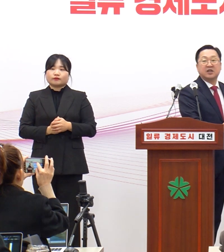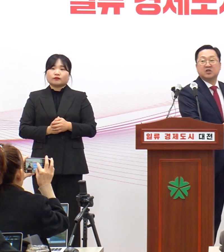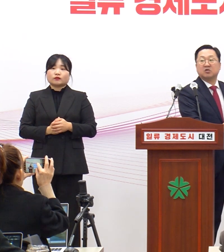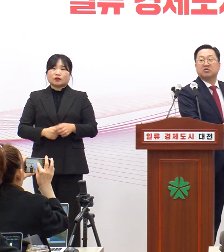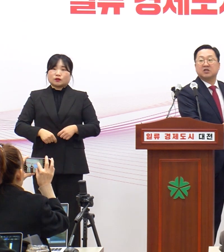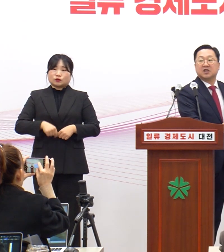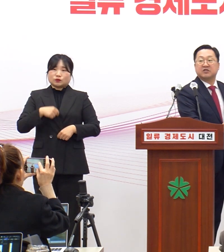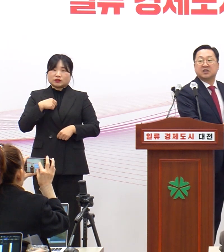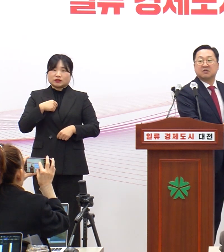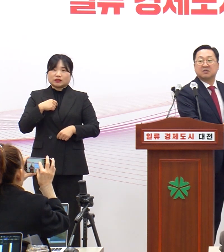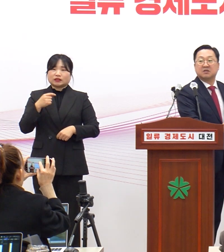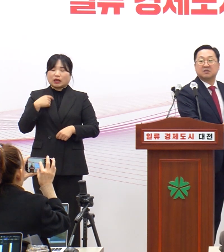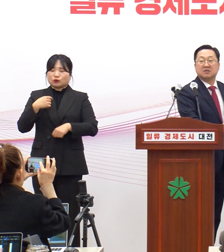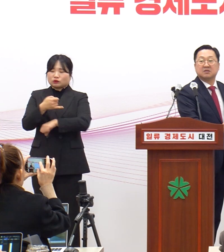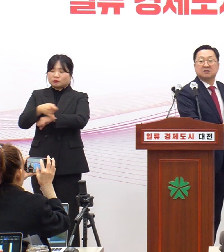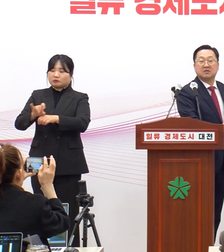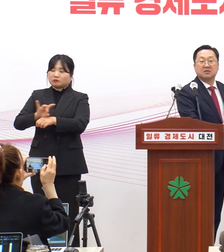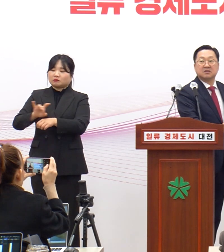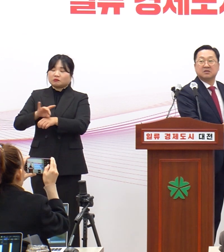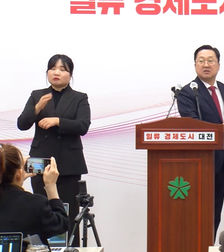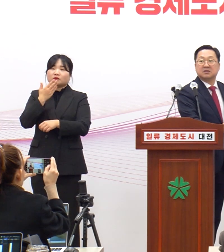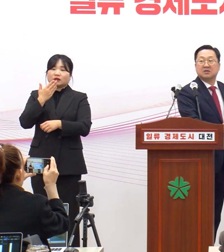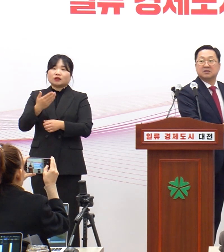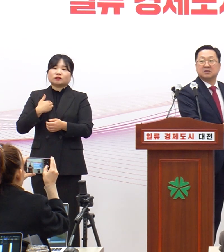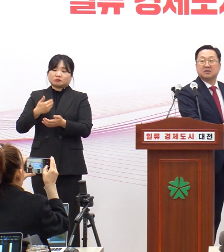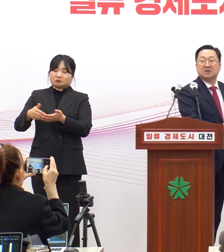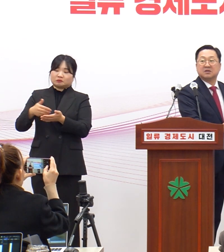솔직히 이 다리는 저도 설계할 수 있다고.